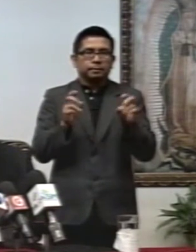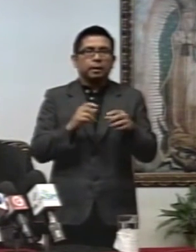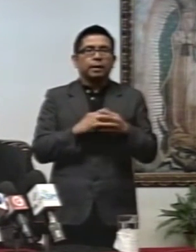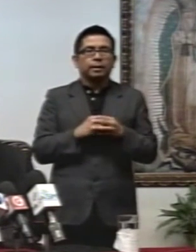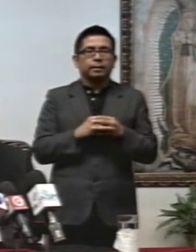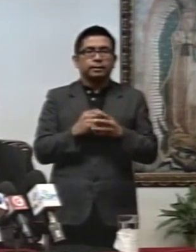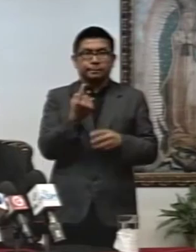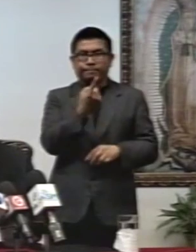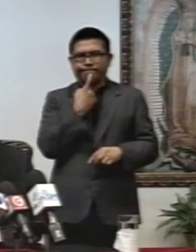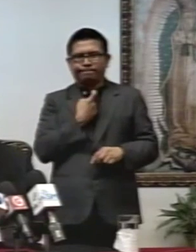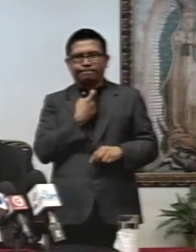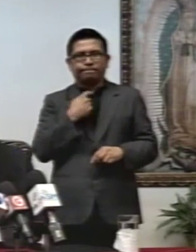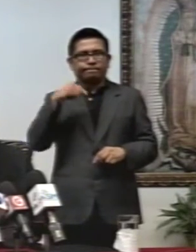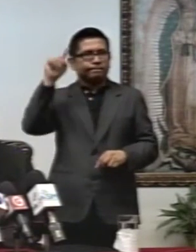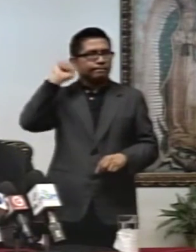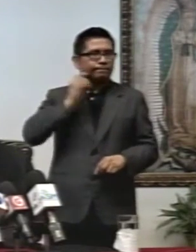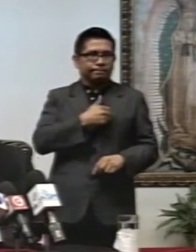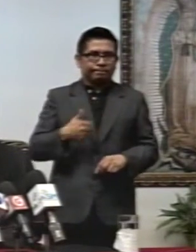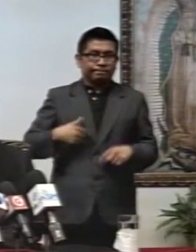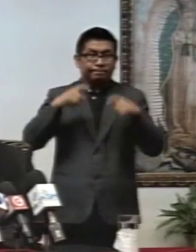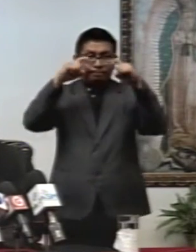casos que usted ha señalado